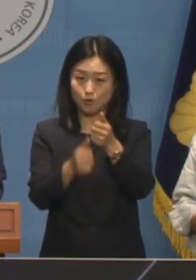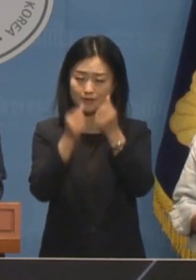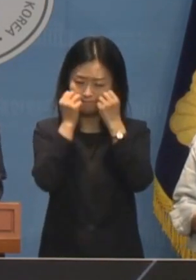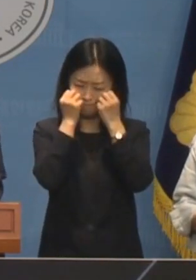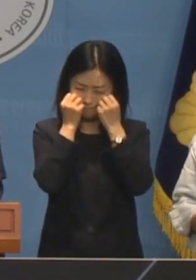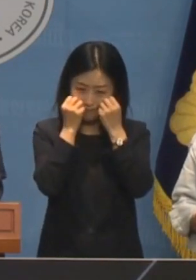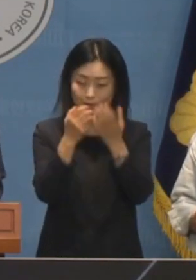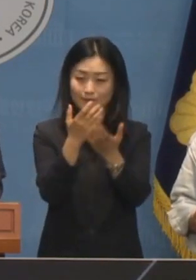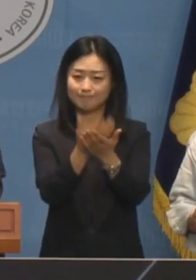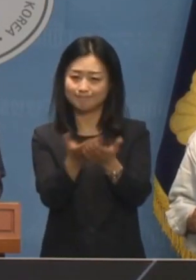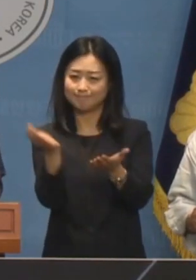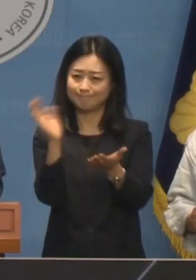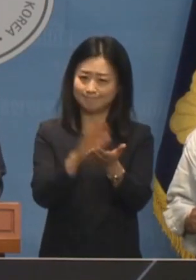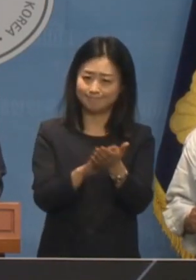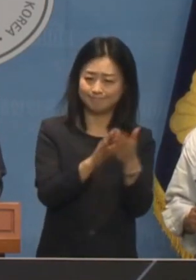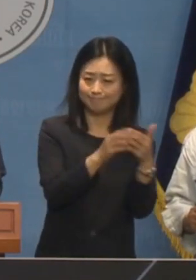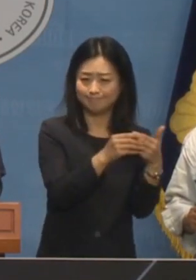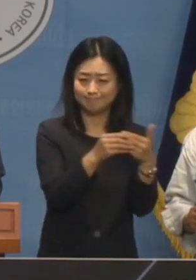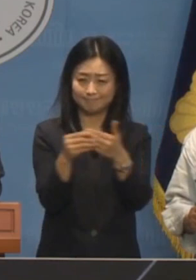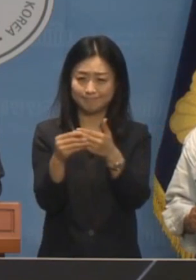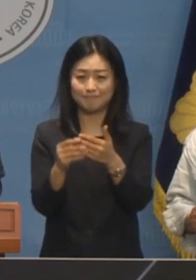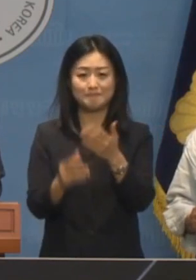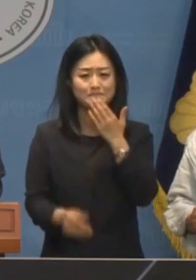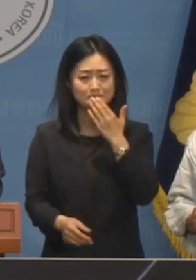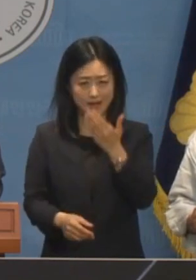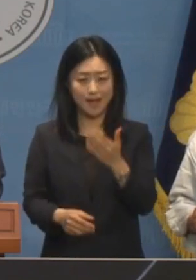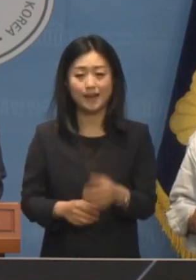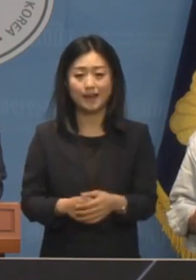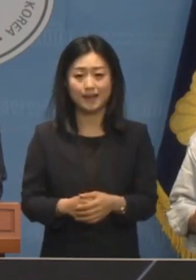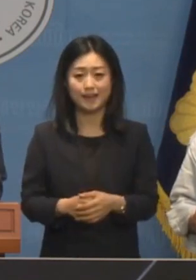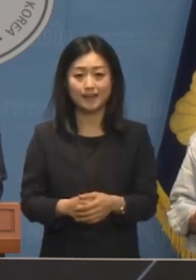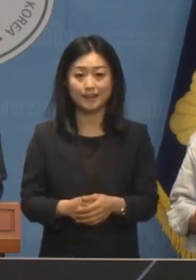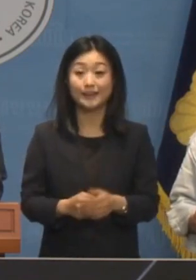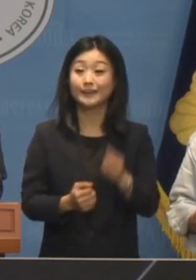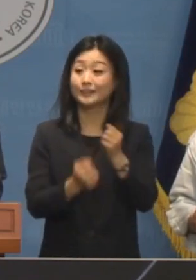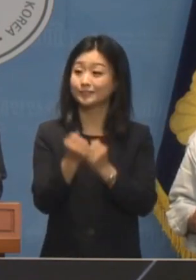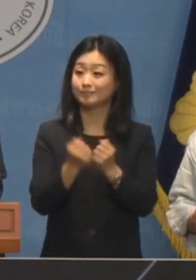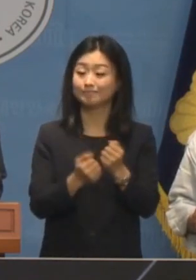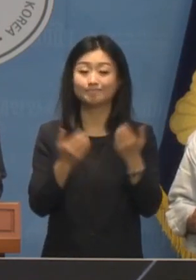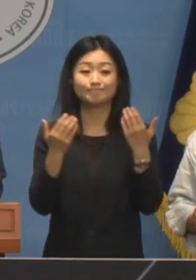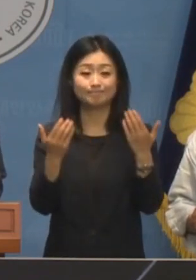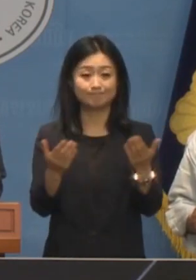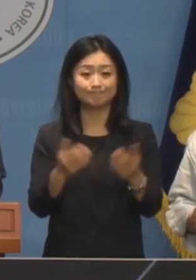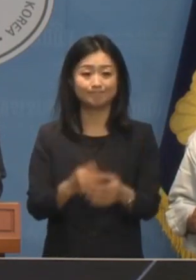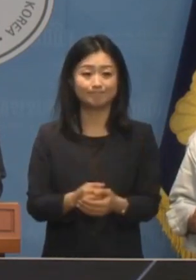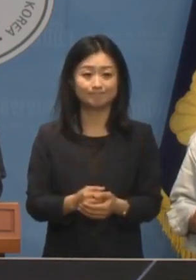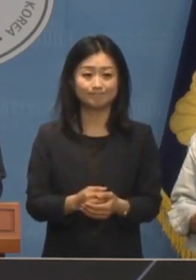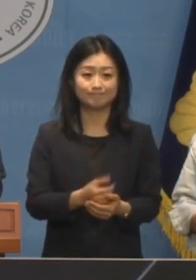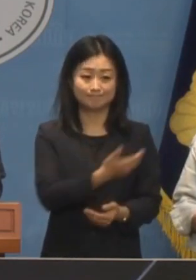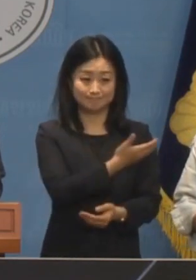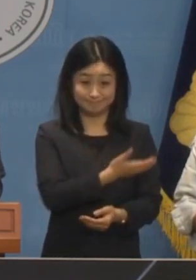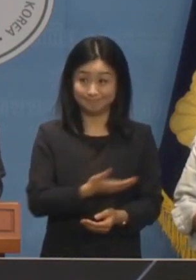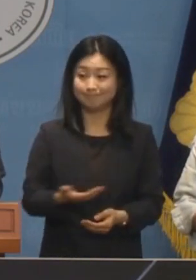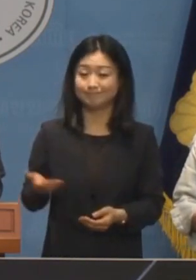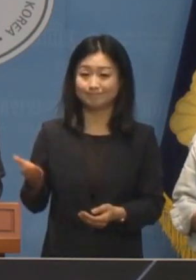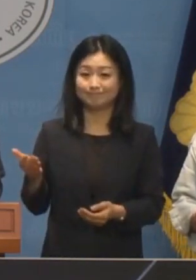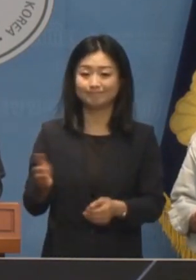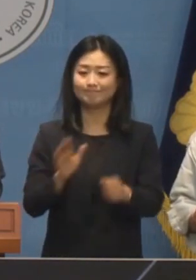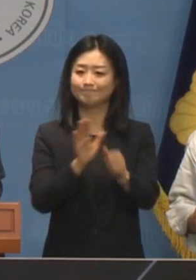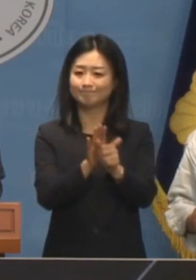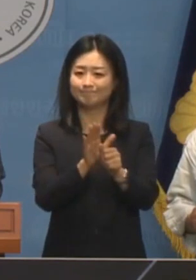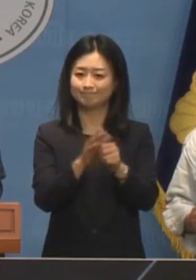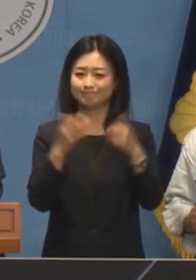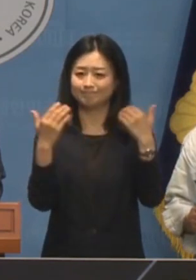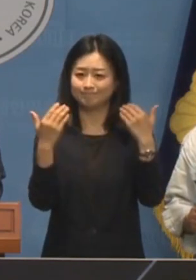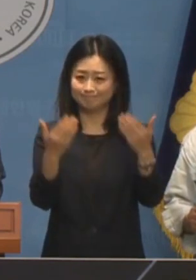새롭게 이끌어 갈 적임자임을 다시 한번 이 기자회견을 통해서